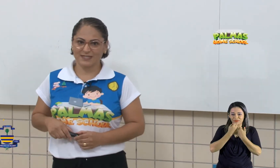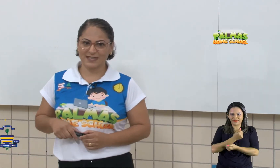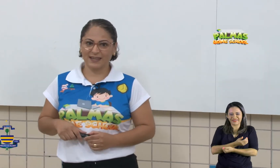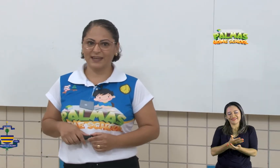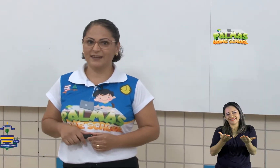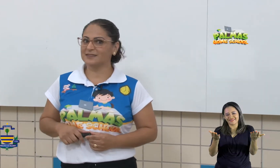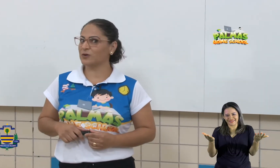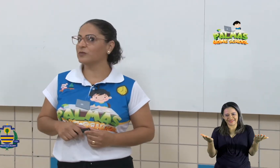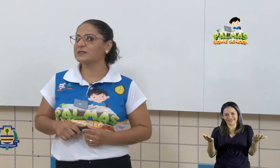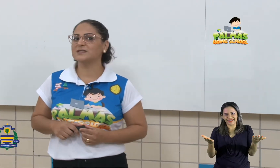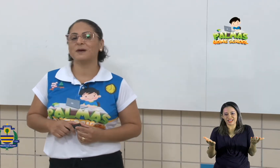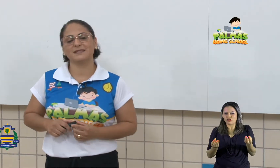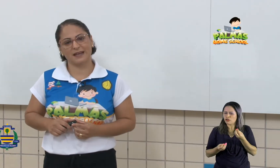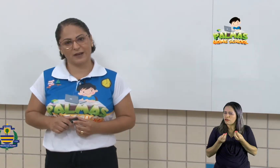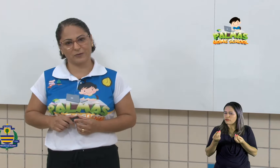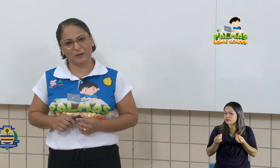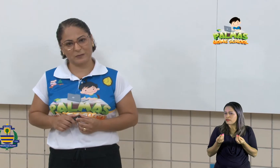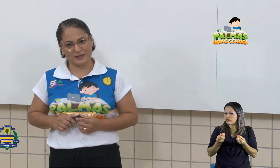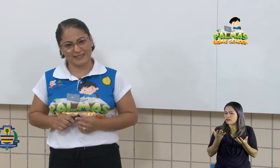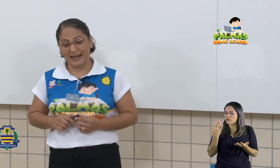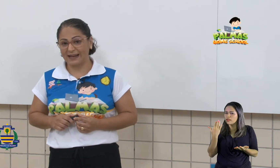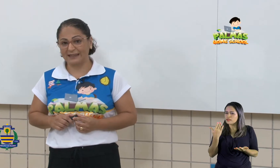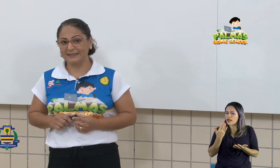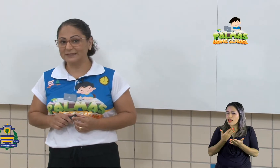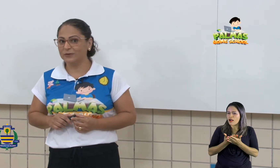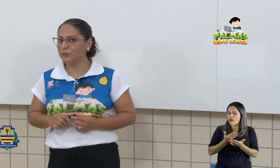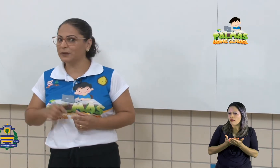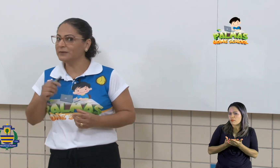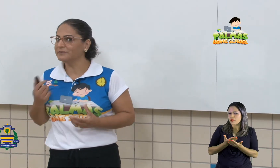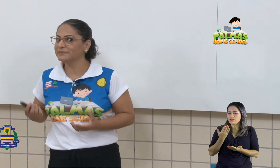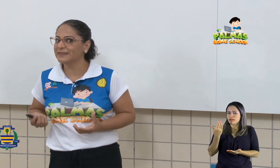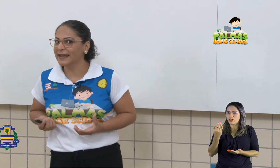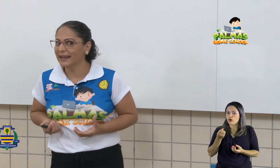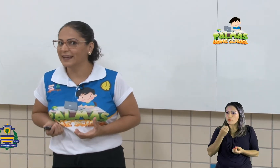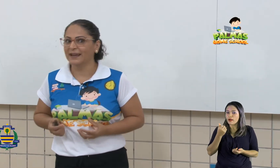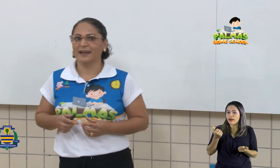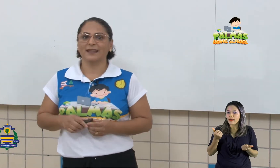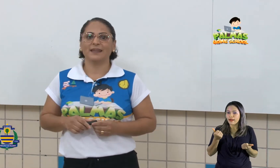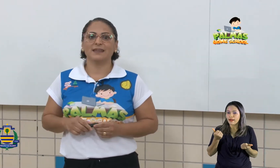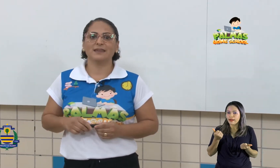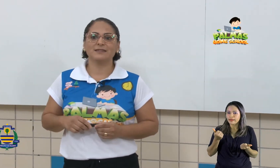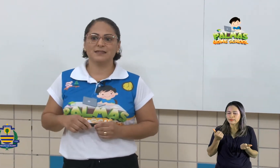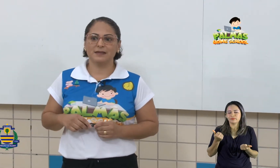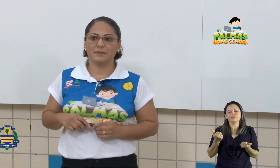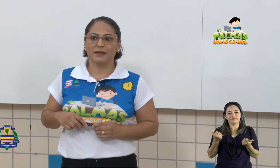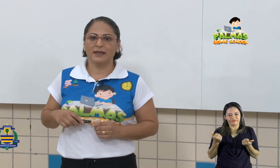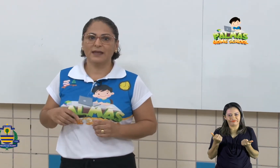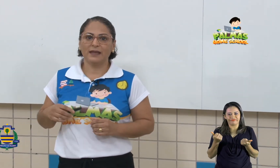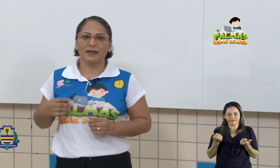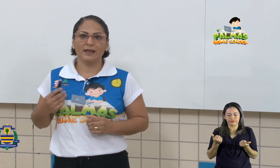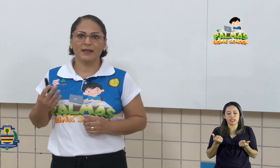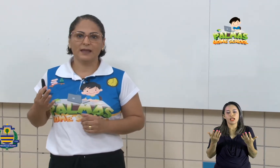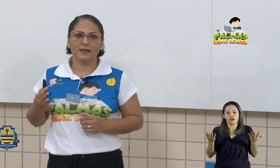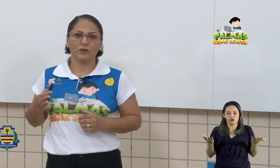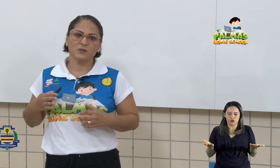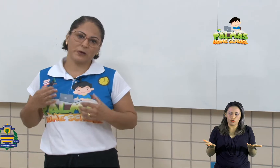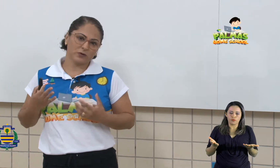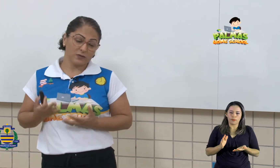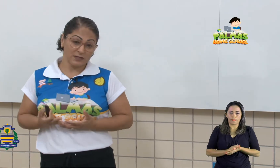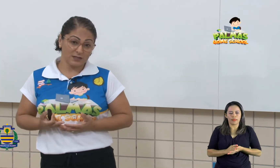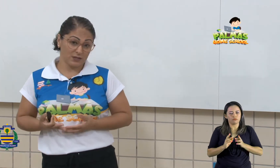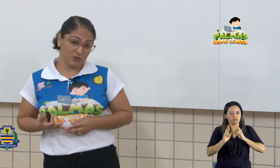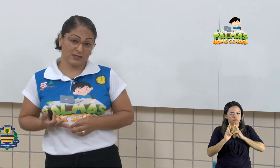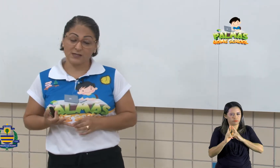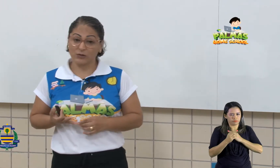tudo bem com vocês? Como vocês passaram da aula passada? Opa, né? E assim, eu espero